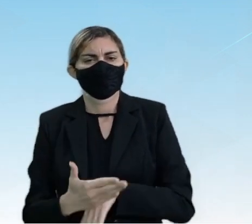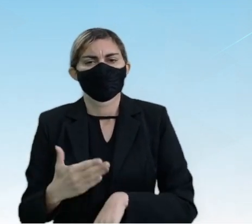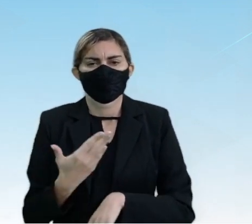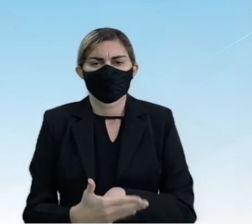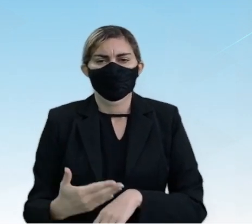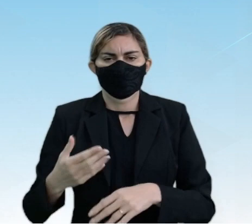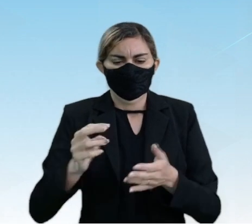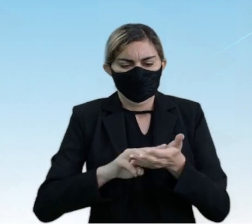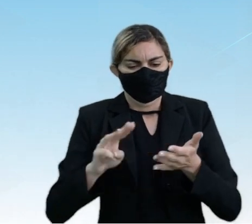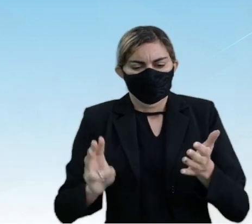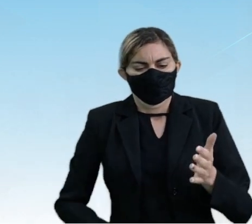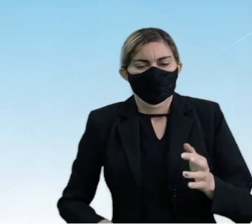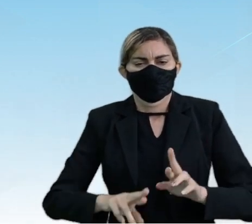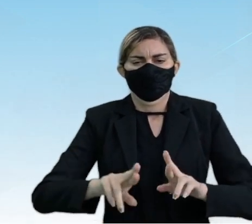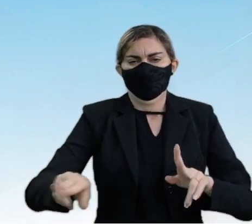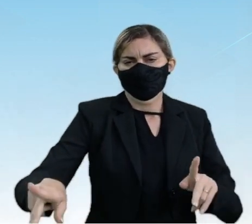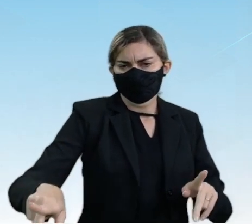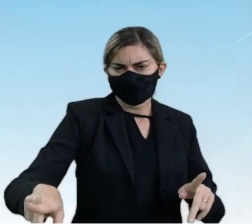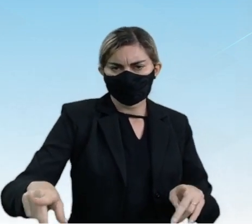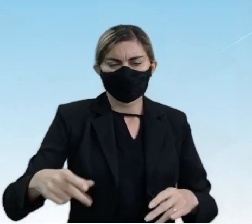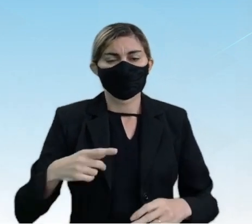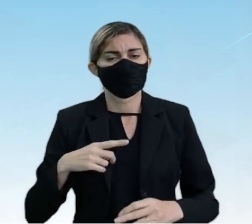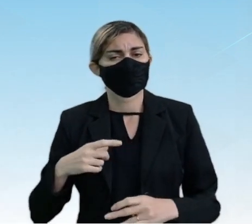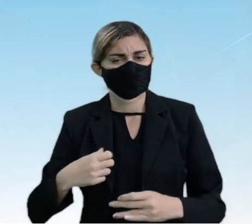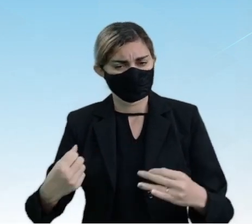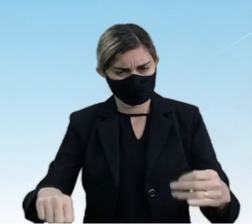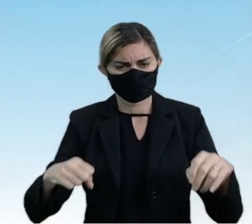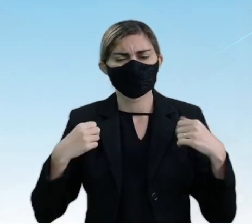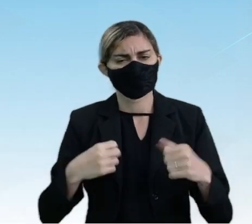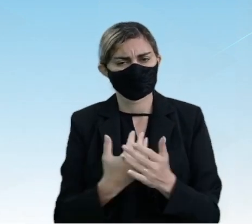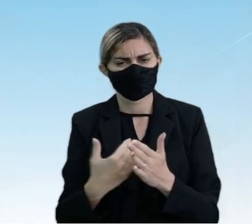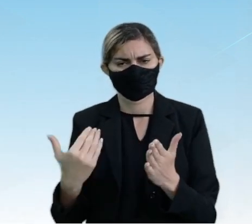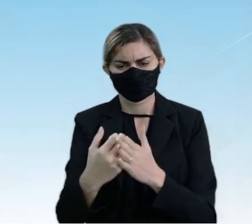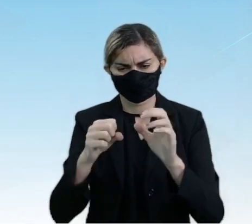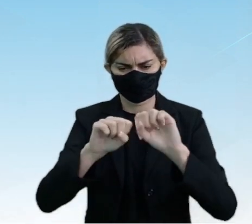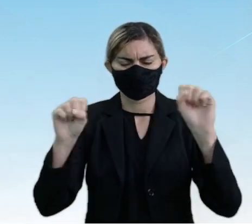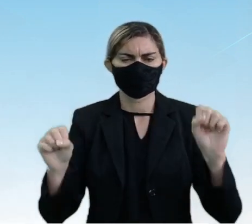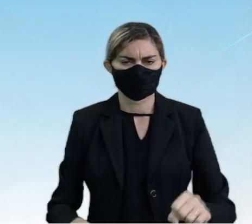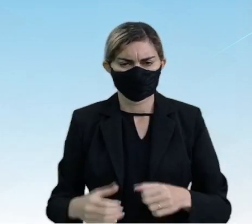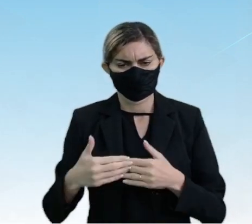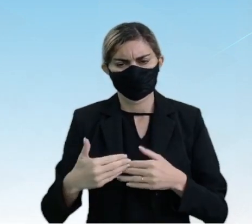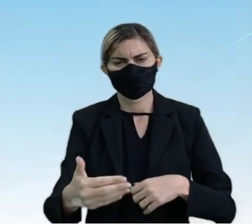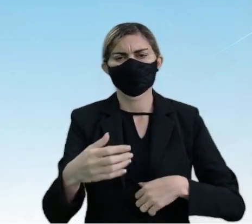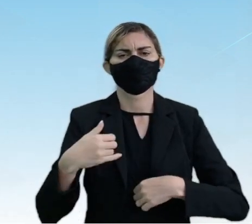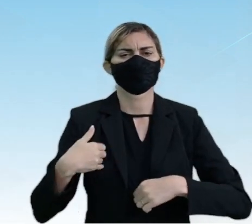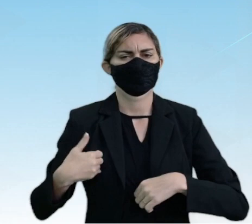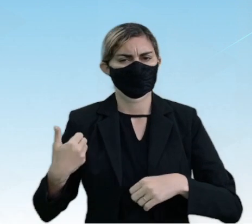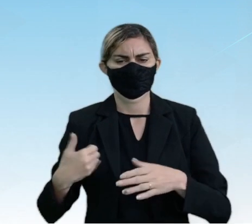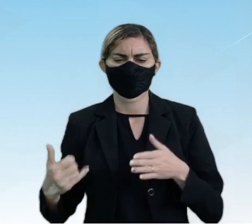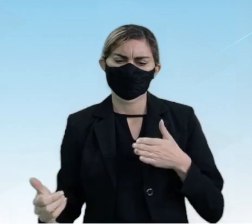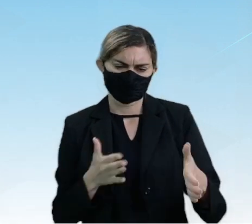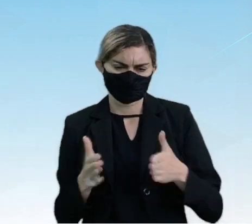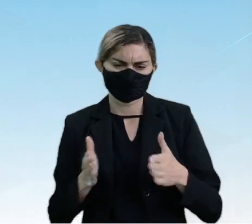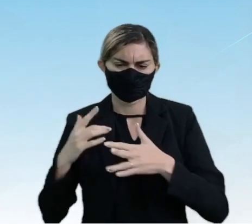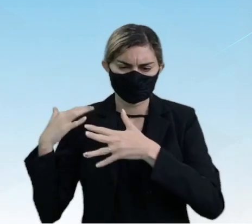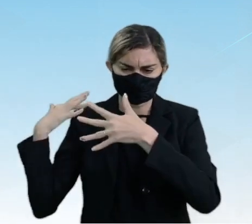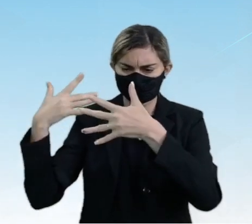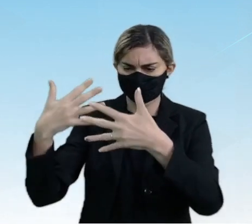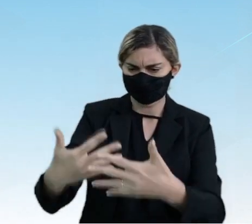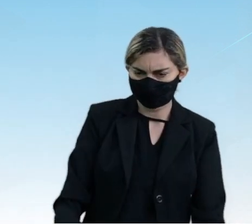criados métodos diferentes para a ginástica e se tornou mais sistematizada a partir da idade ou do período